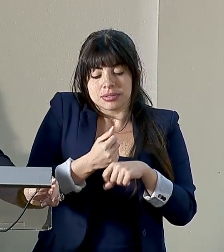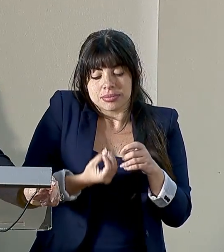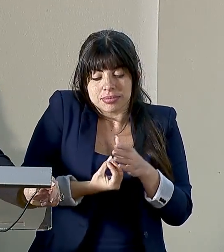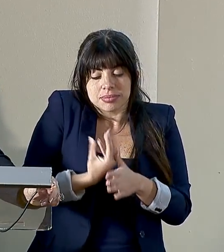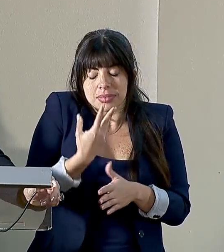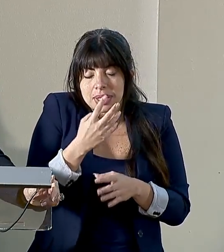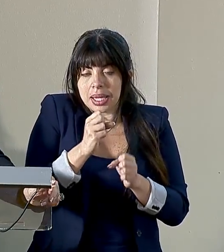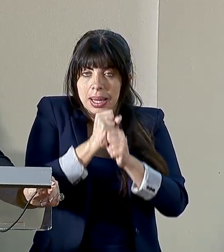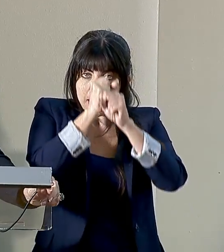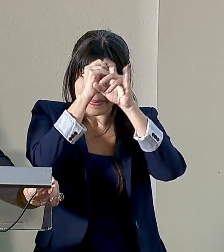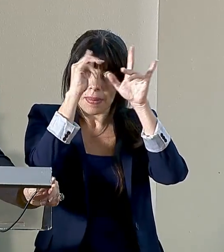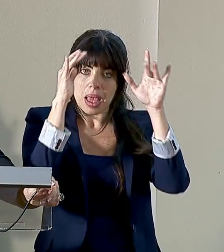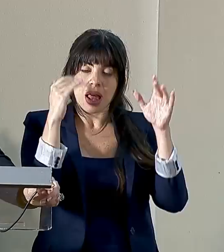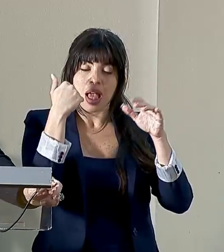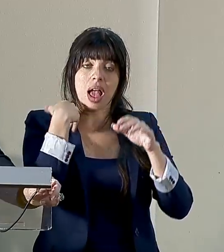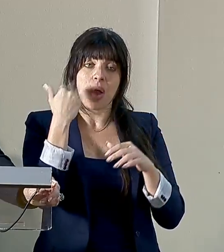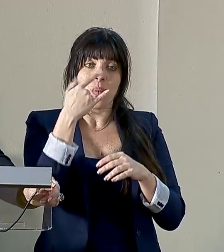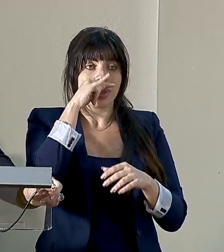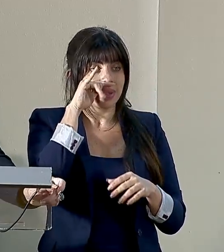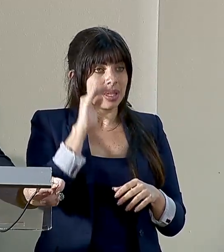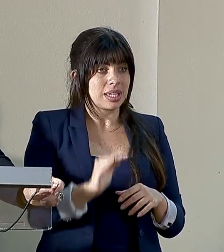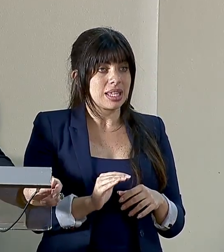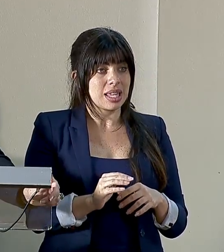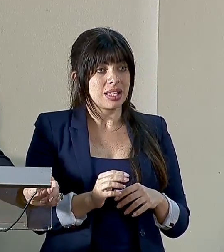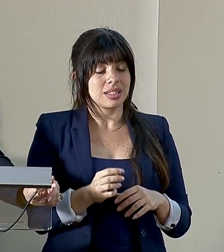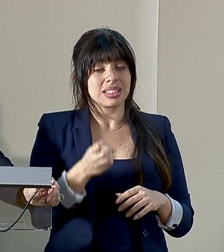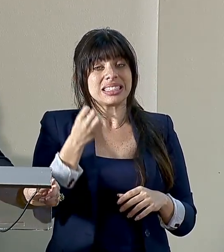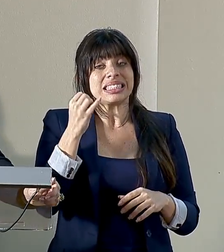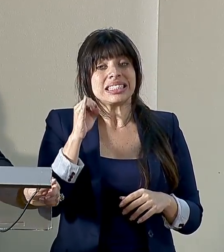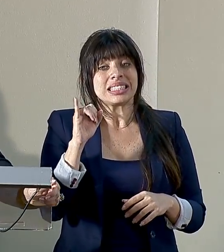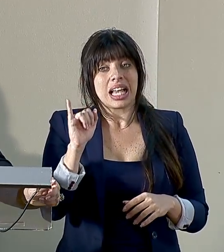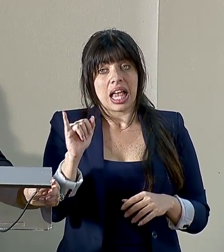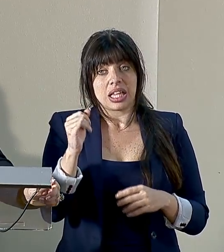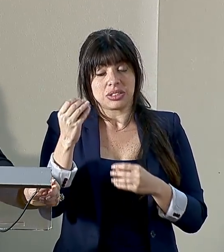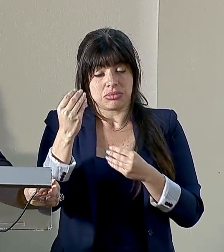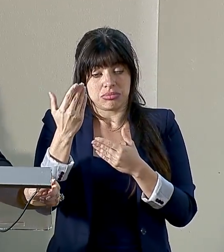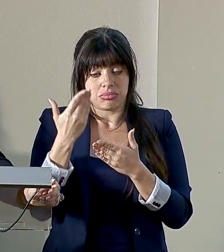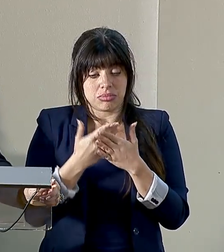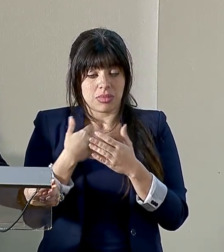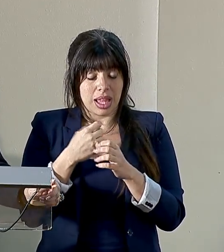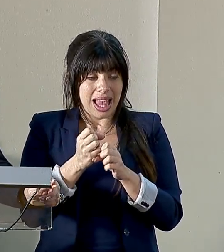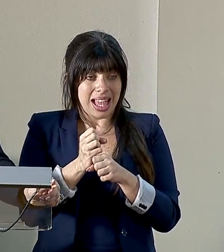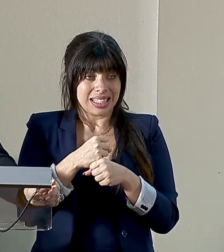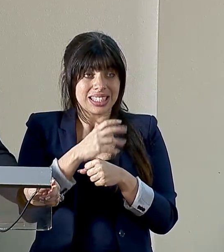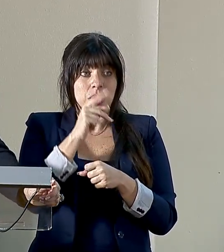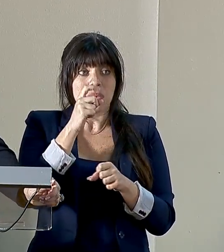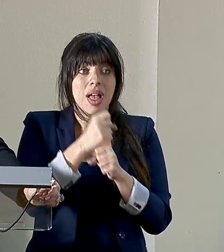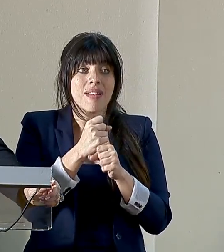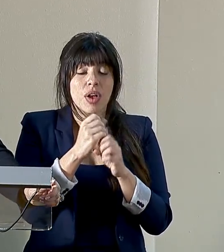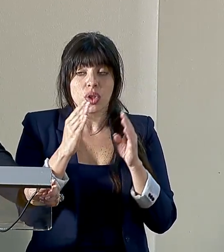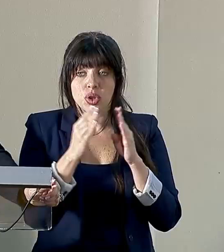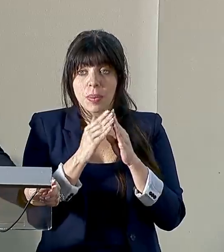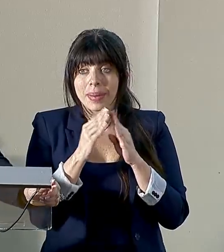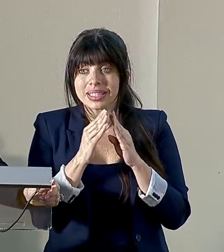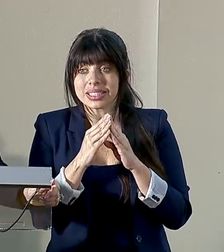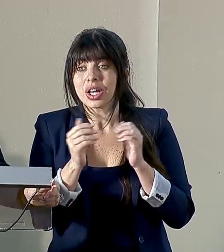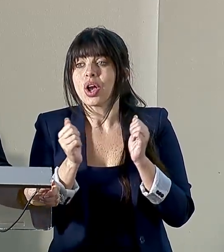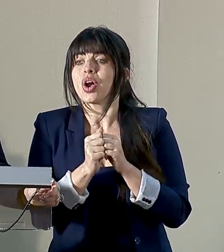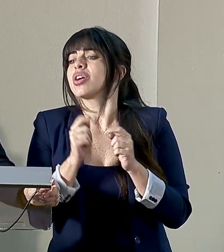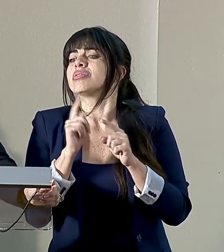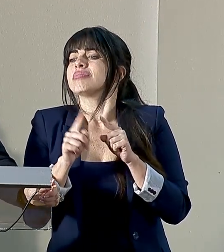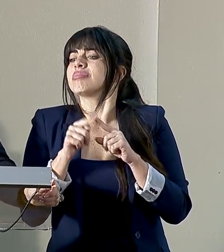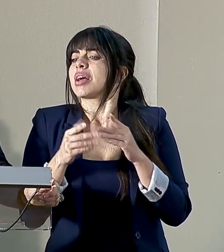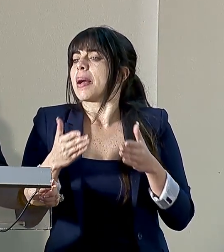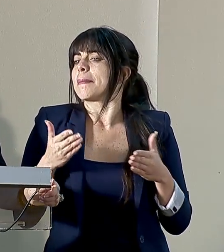del imaginario que tenemos cuando somos niñas, si es lo que nos han puesto a hacer. Y además un trabajo doméstico con una serie